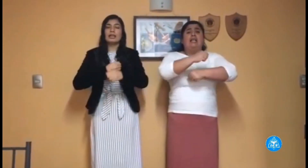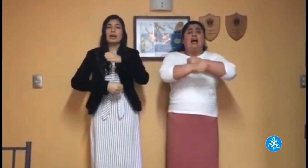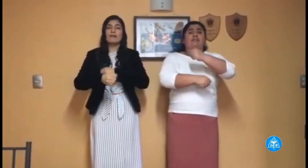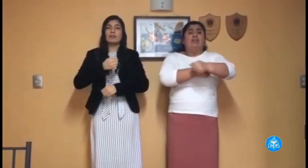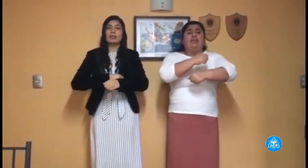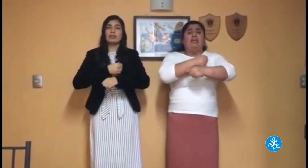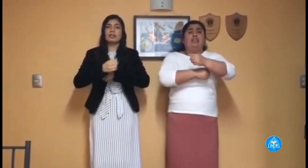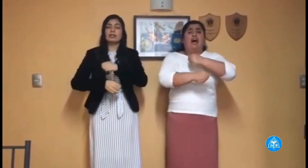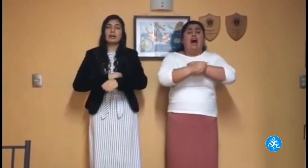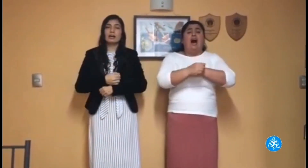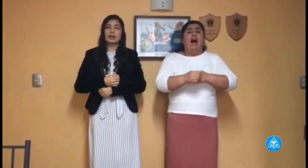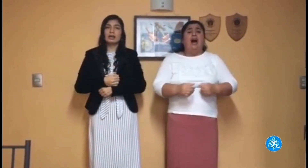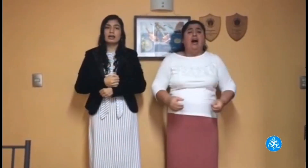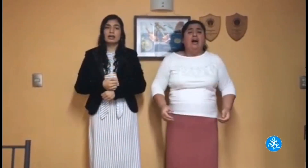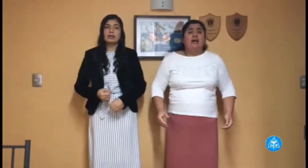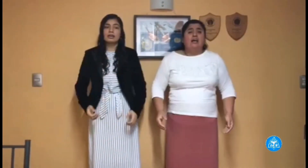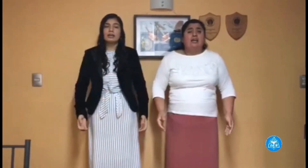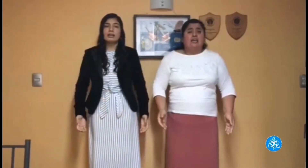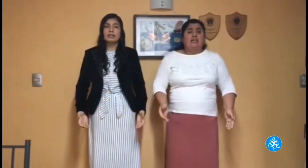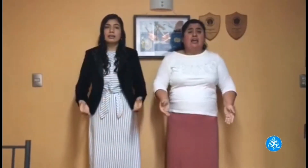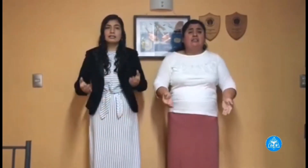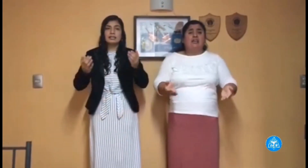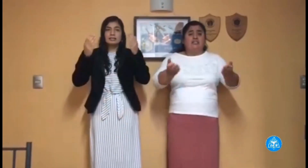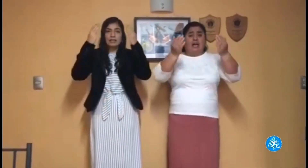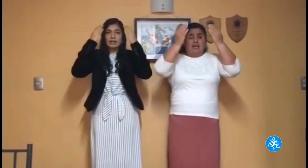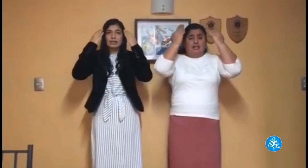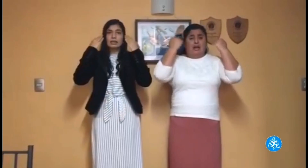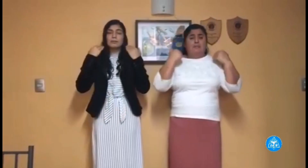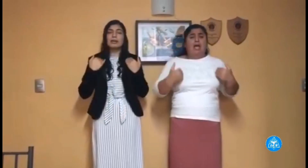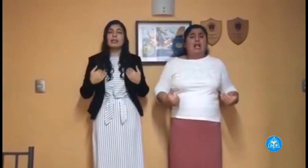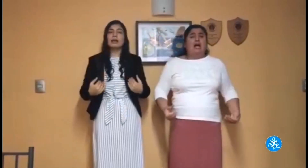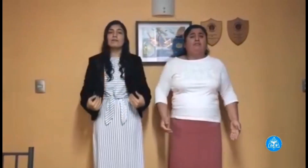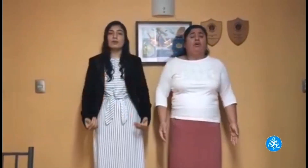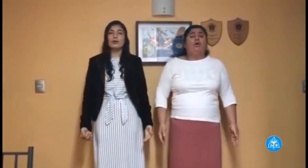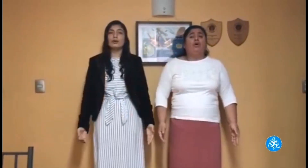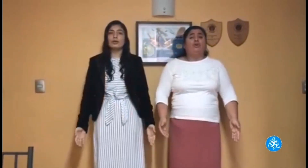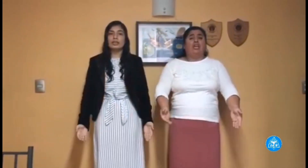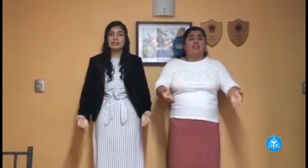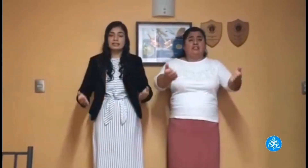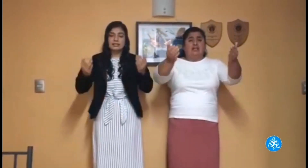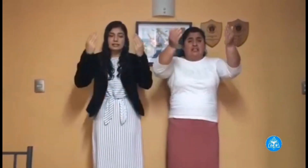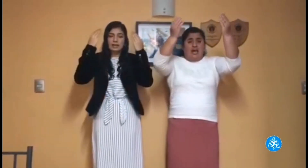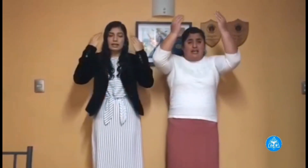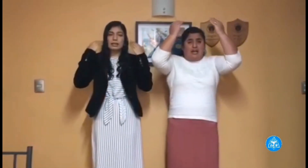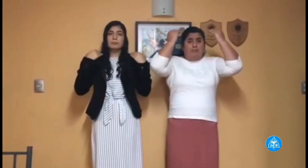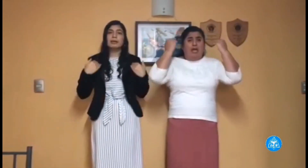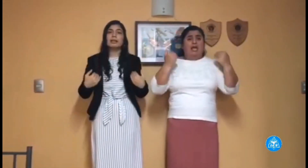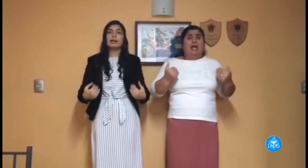la vida. Y esa sangre me lavó, y esa sangre me